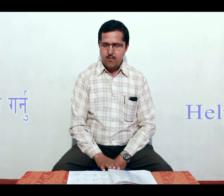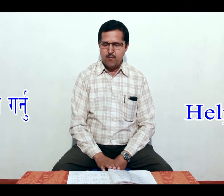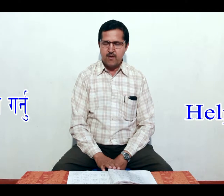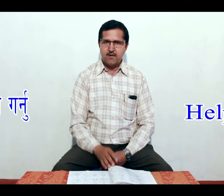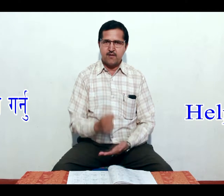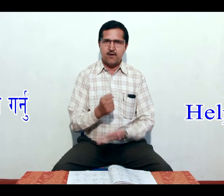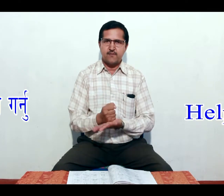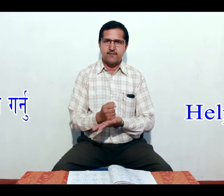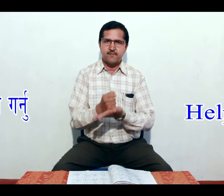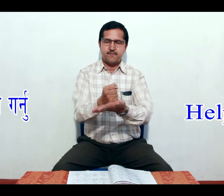मद्दत गर्नु,